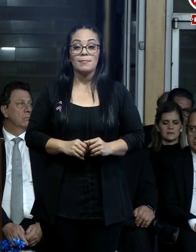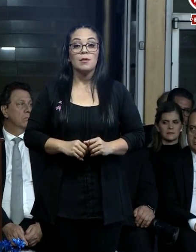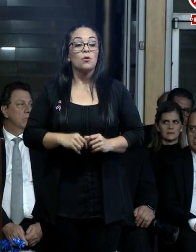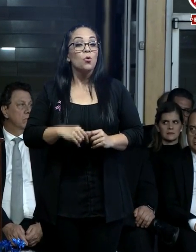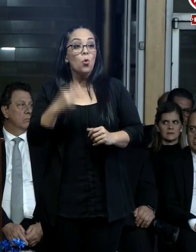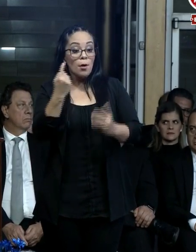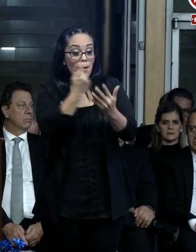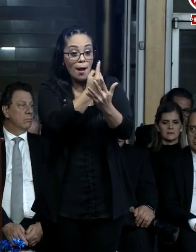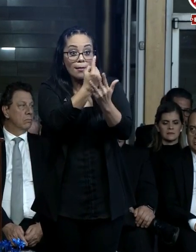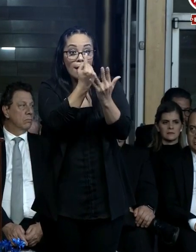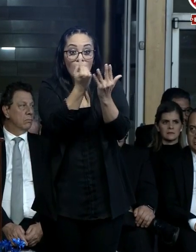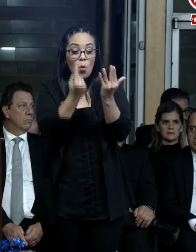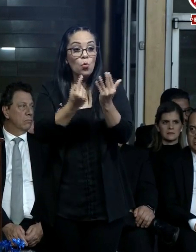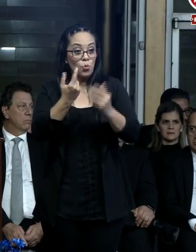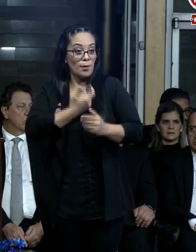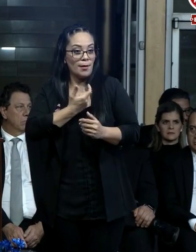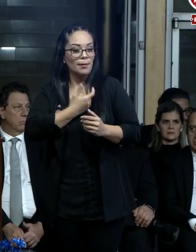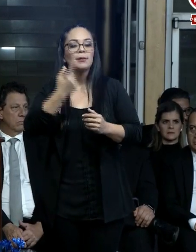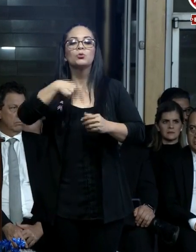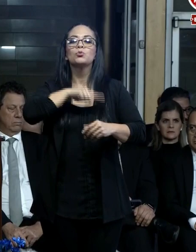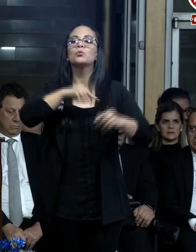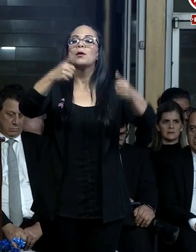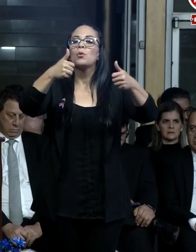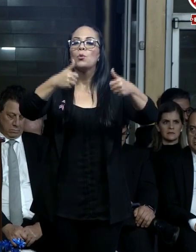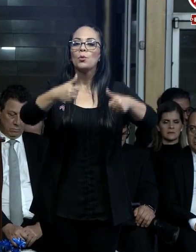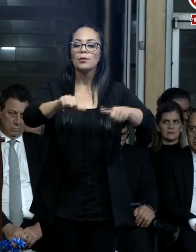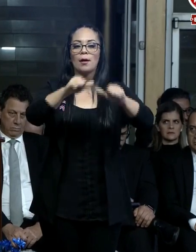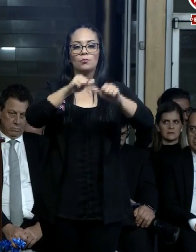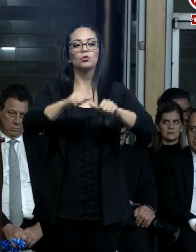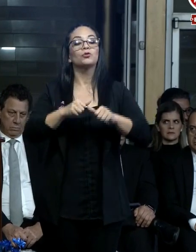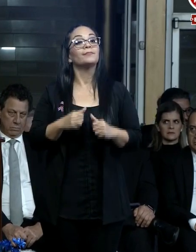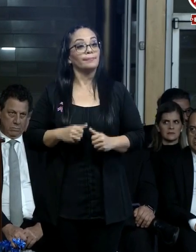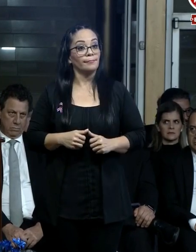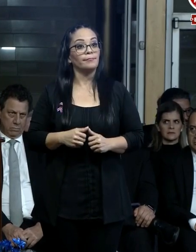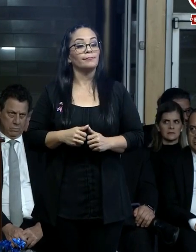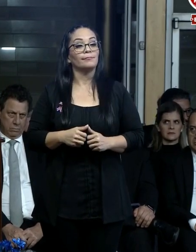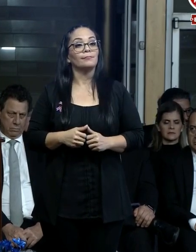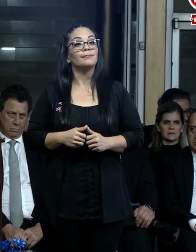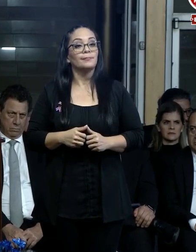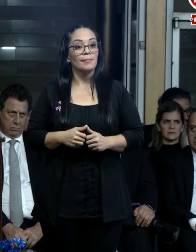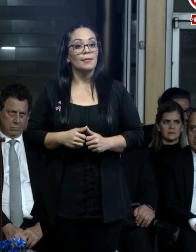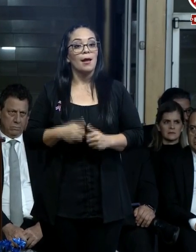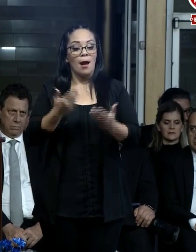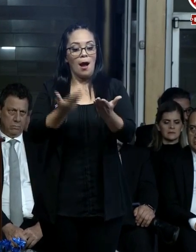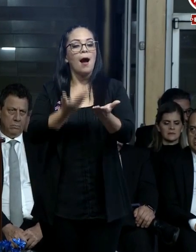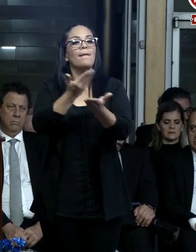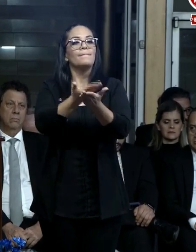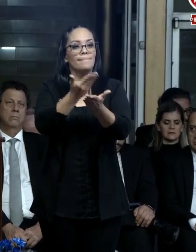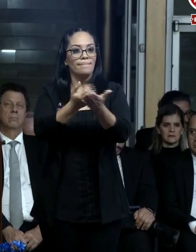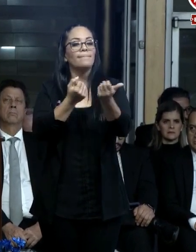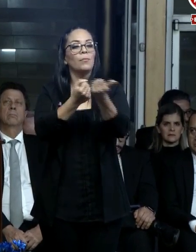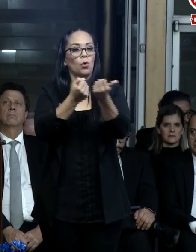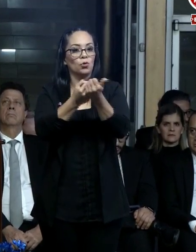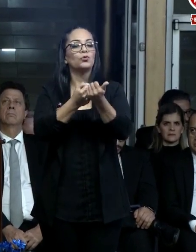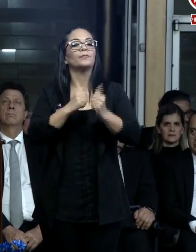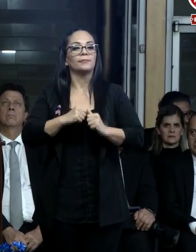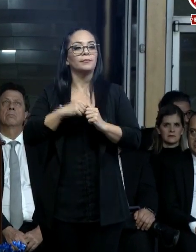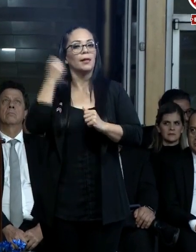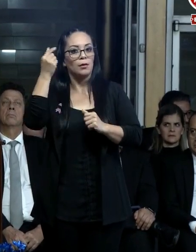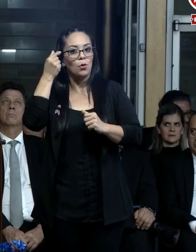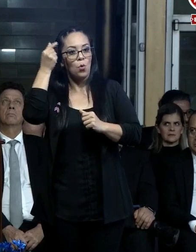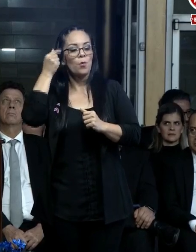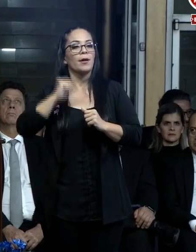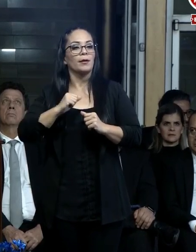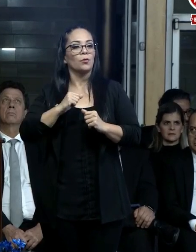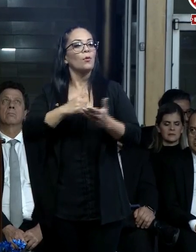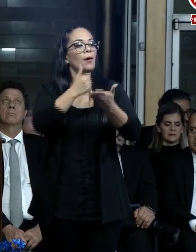de ellos acordamos contribuciones del Poder Ejecutivo al gobierno